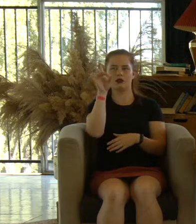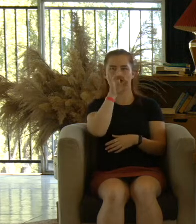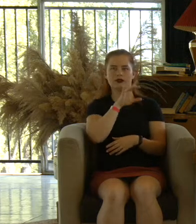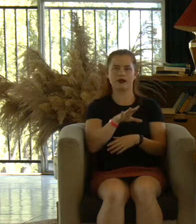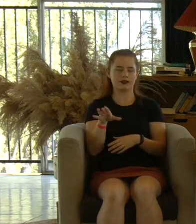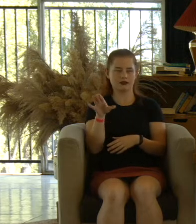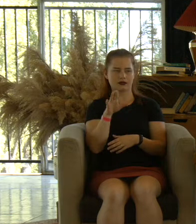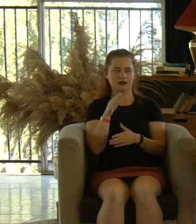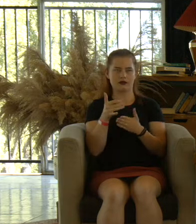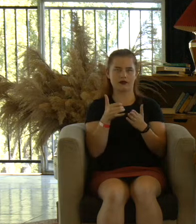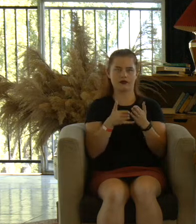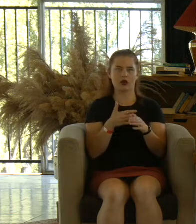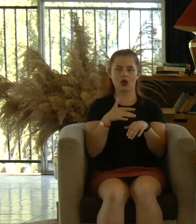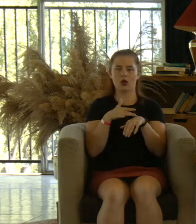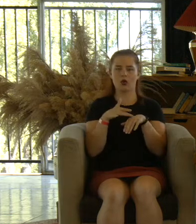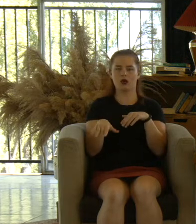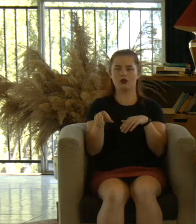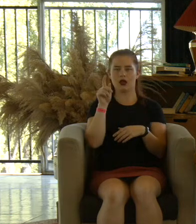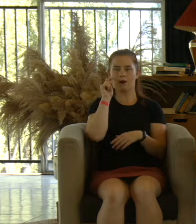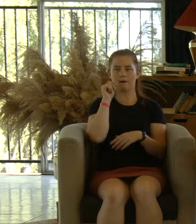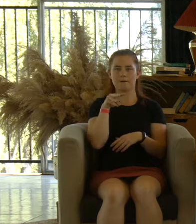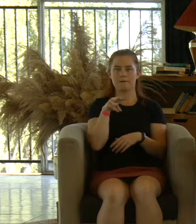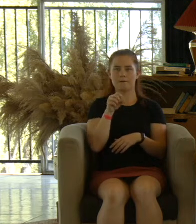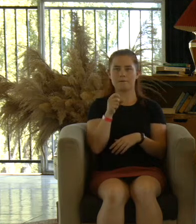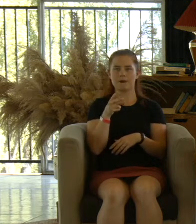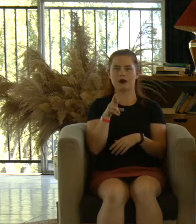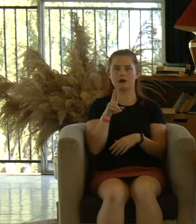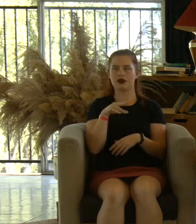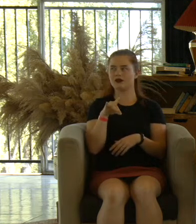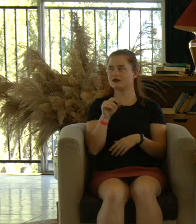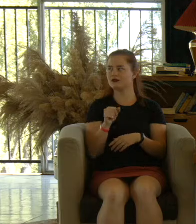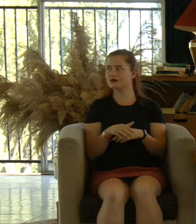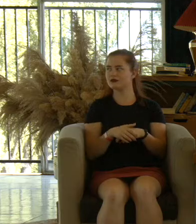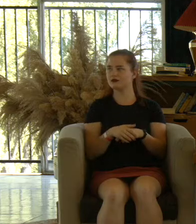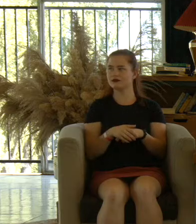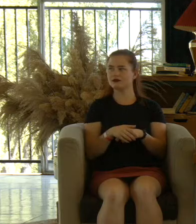феноменально известное вино «Голые мужики» Marlboro Sun, кто его пробовал?